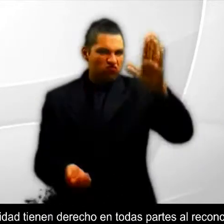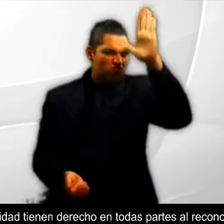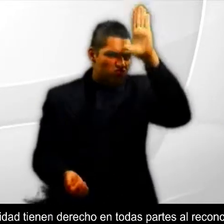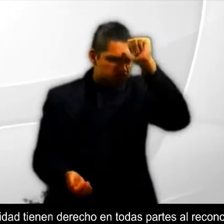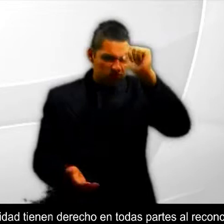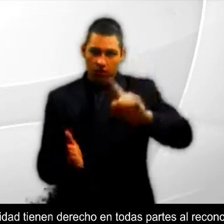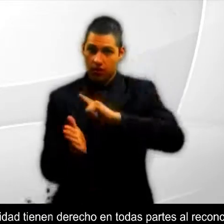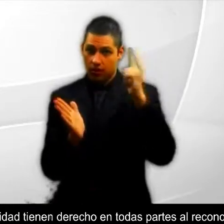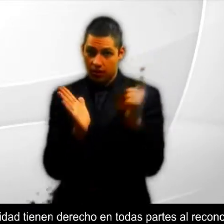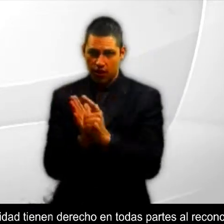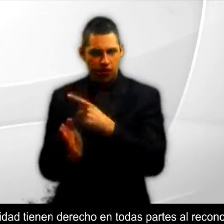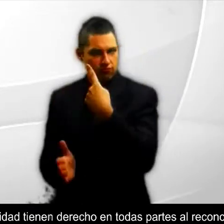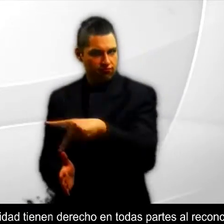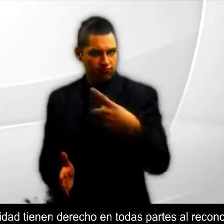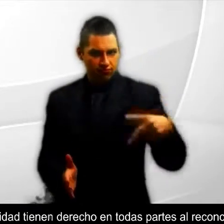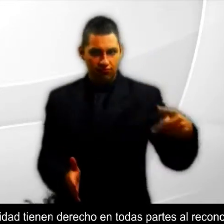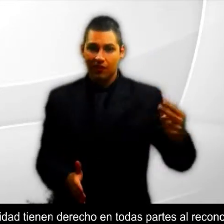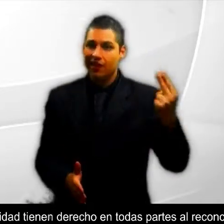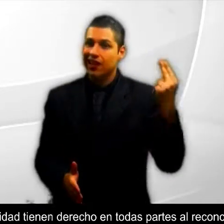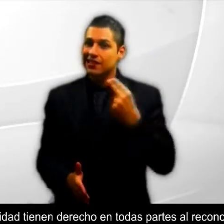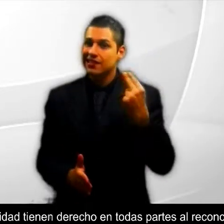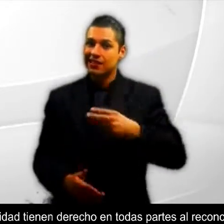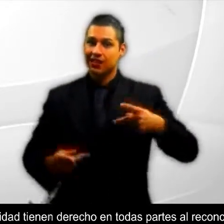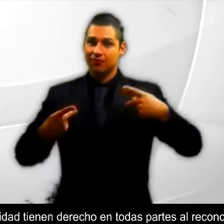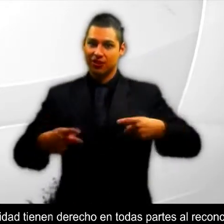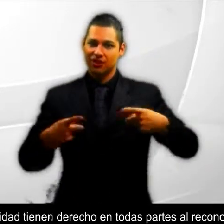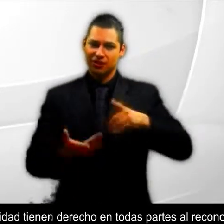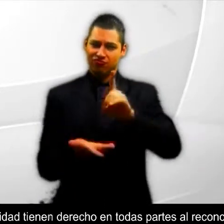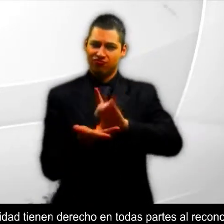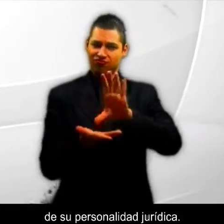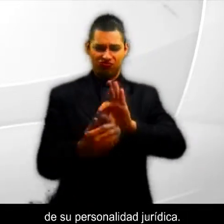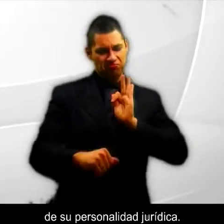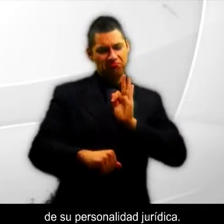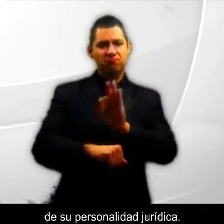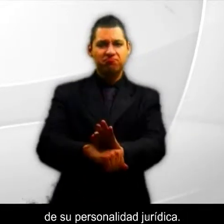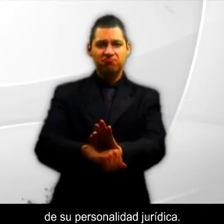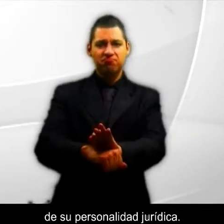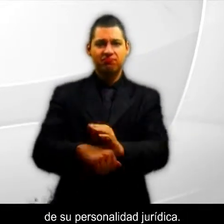Derecho a la vida